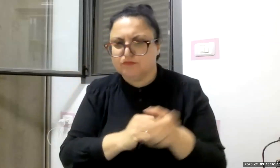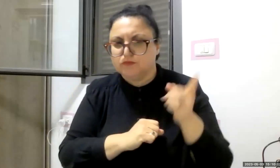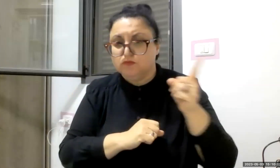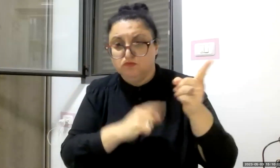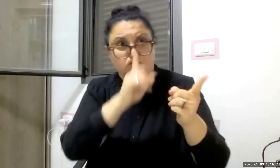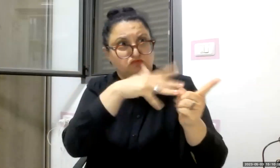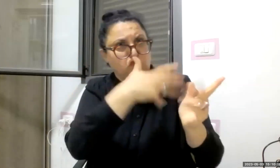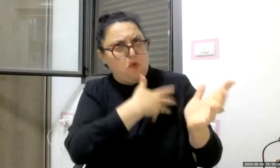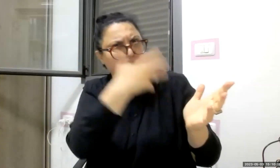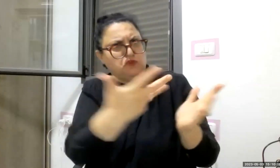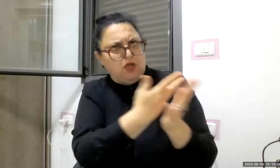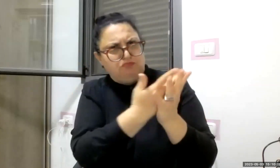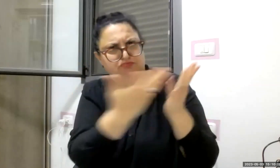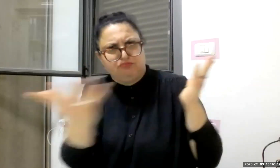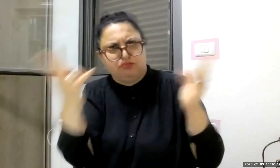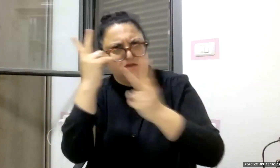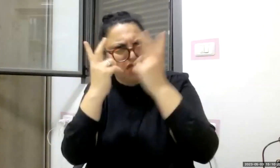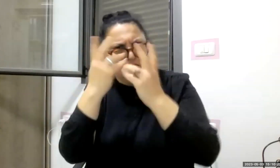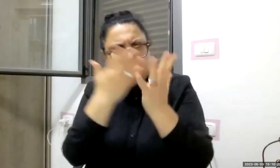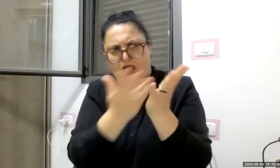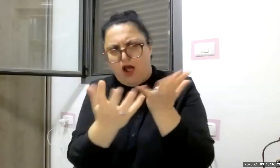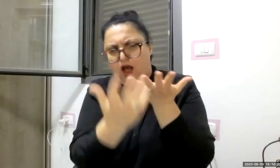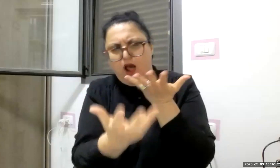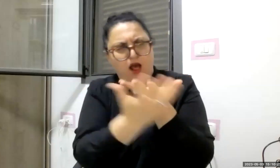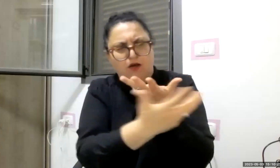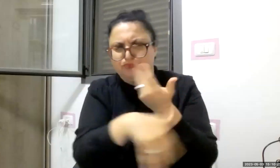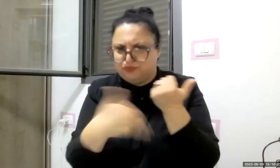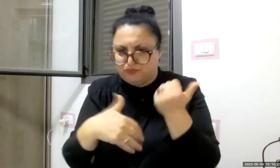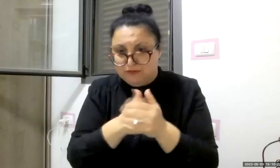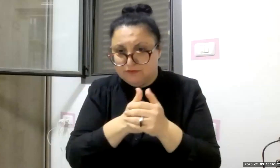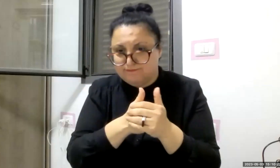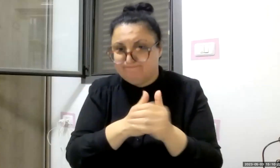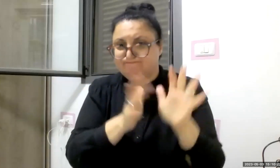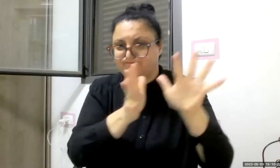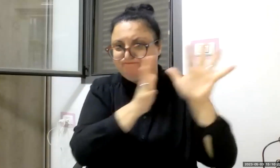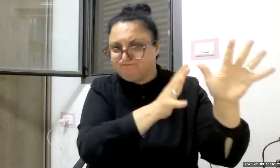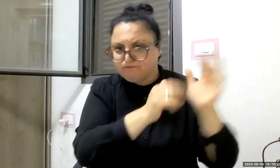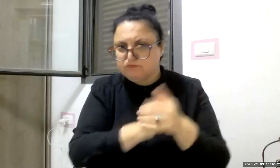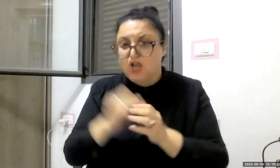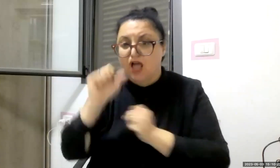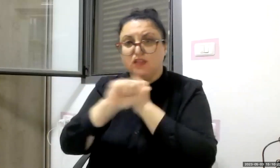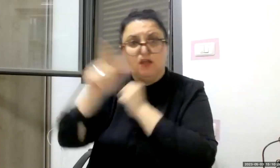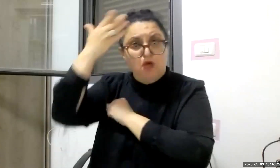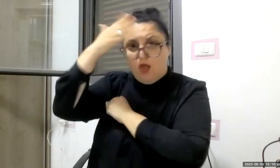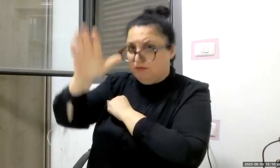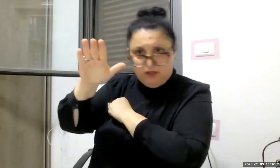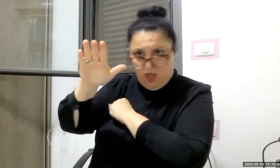גלודת שנמצאת בוושינגטון די-סי, ששם יש המון המון מאגרי ידע ספציפיים.